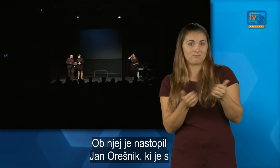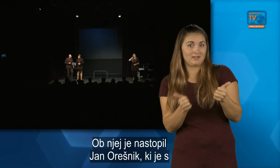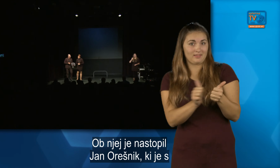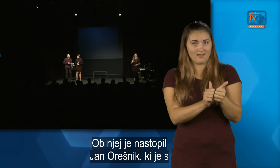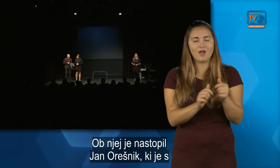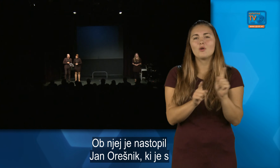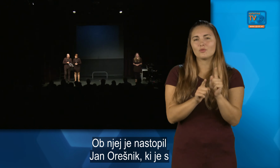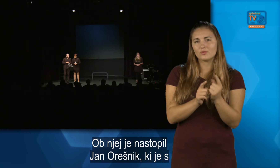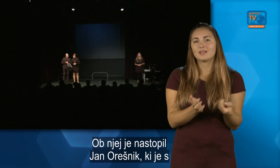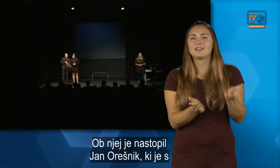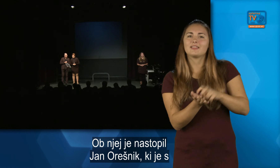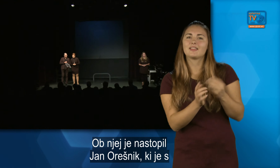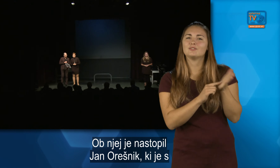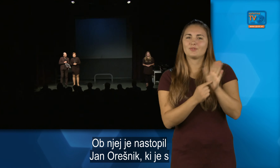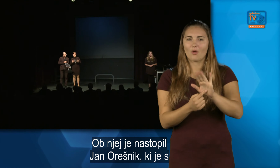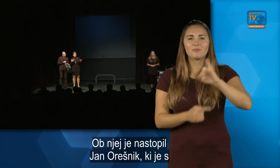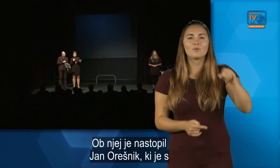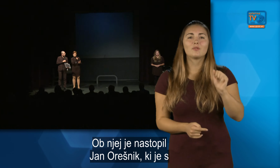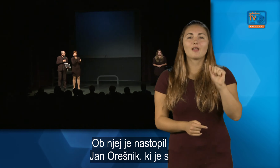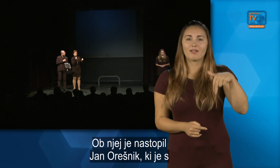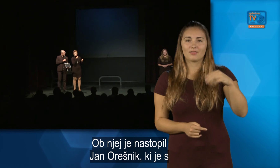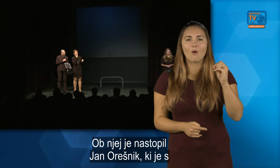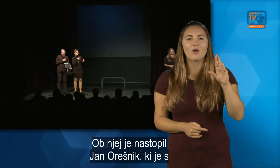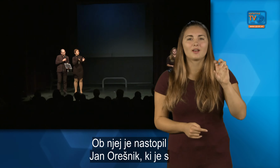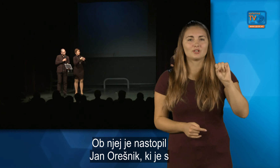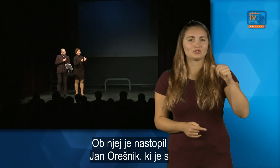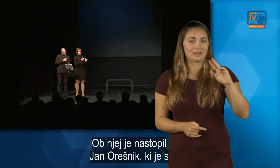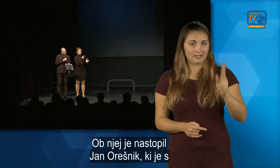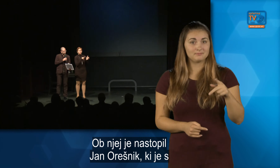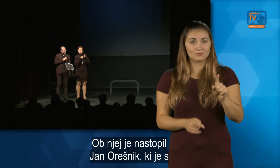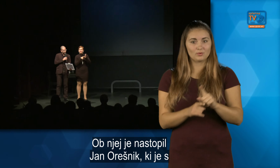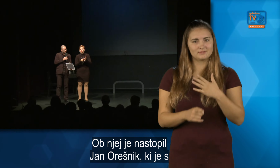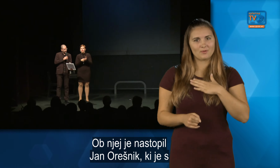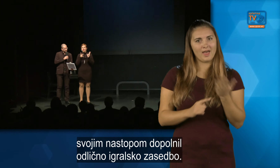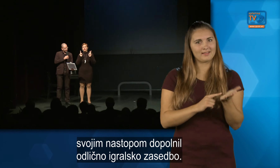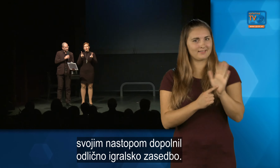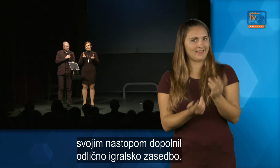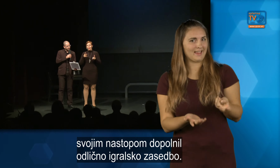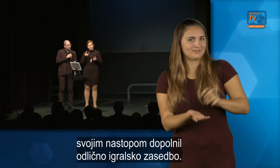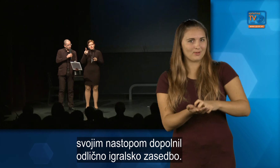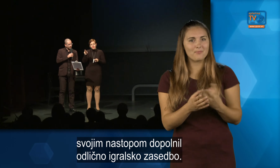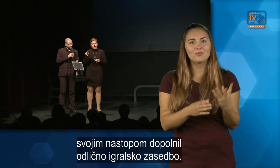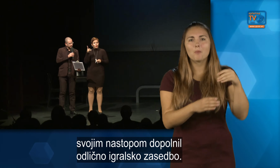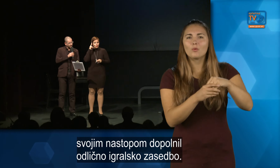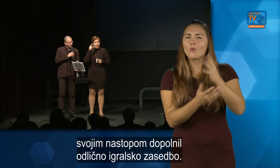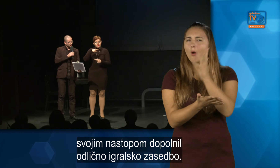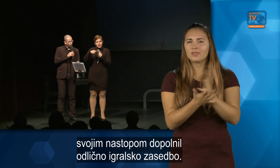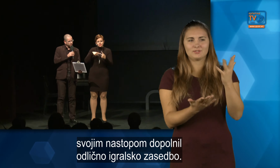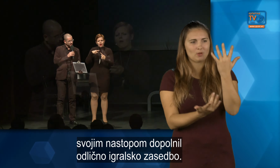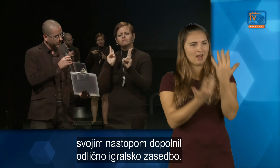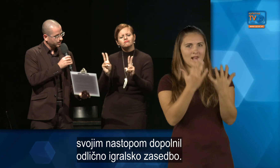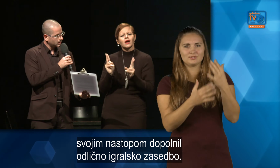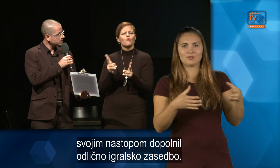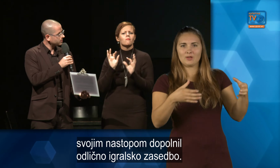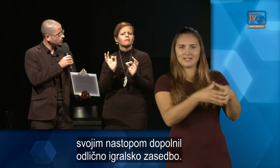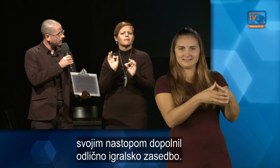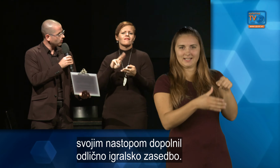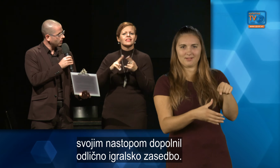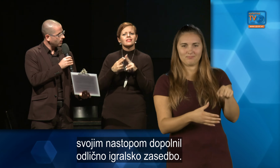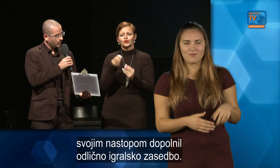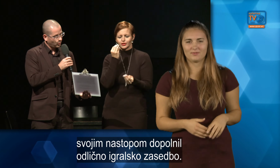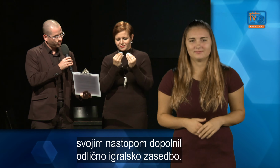Ob njej je nastopil Jan Orešnik, ki je s svojim nastopom dopolnil odlično igralsko zasedbo.